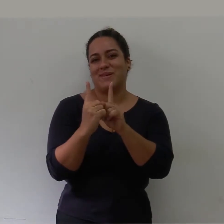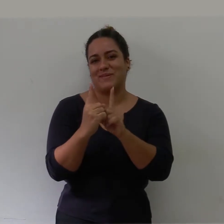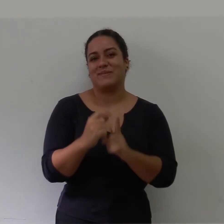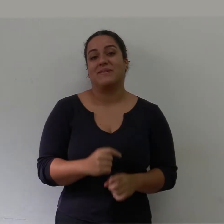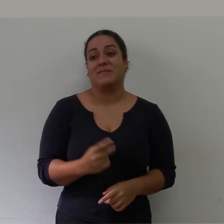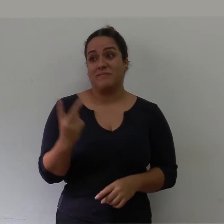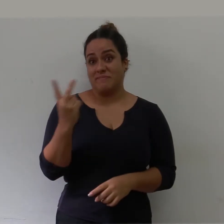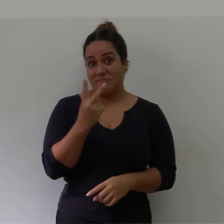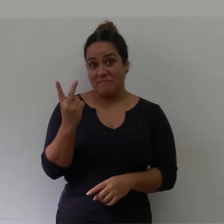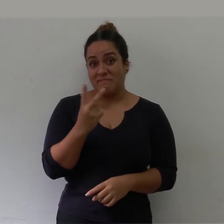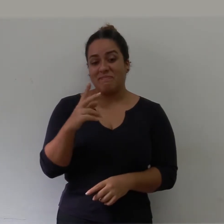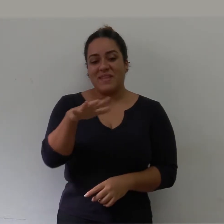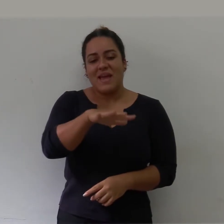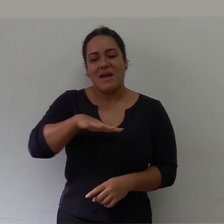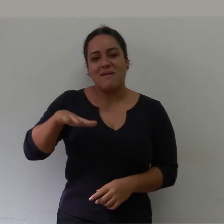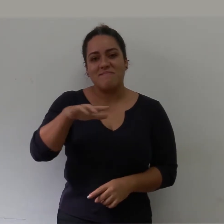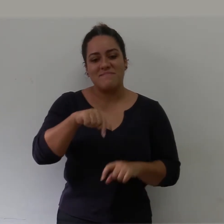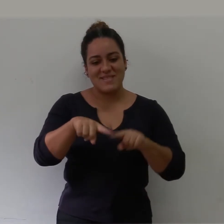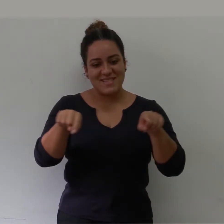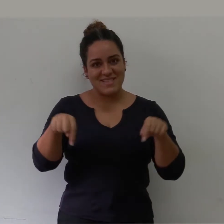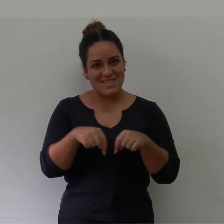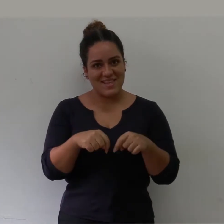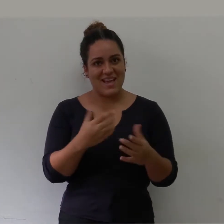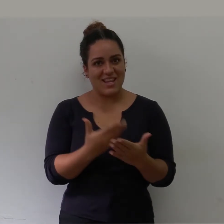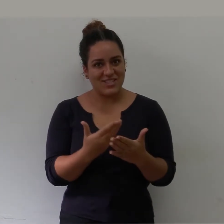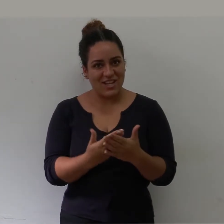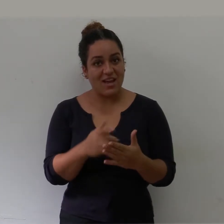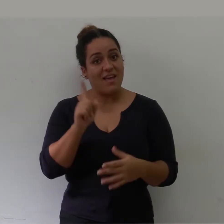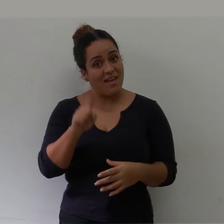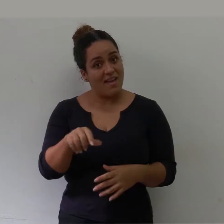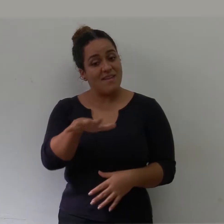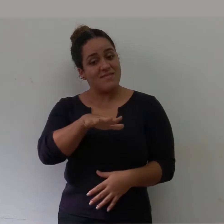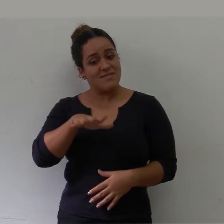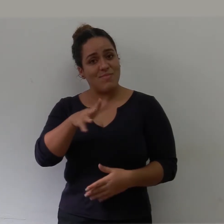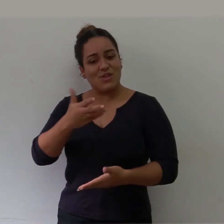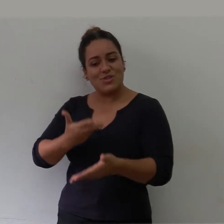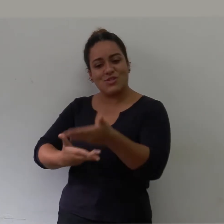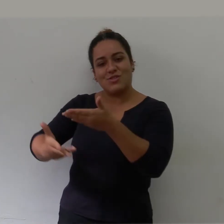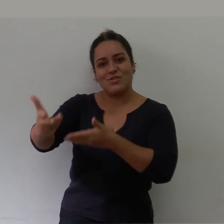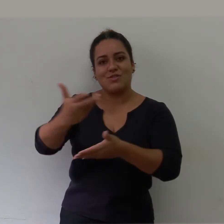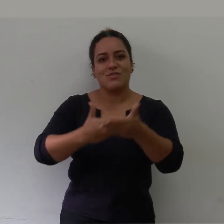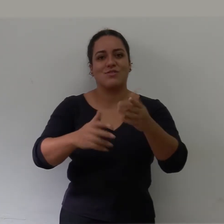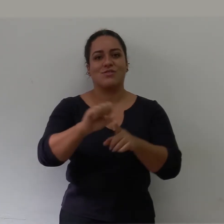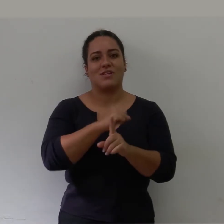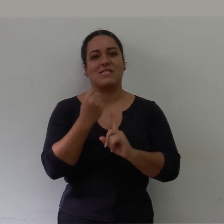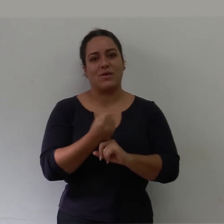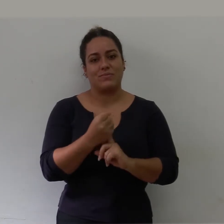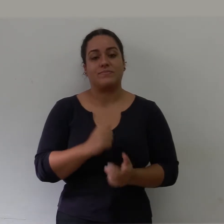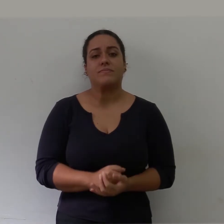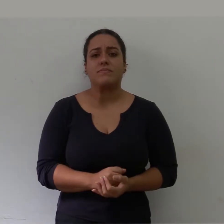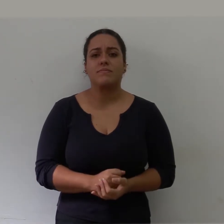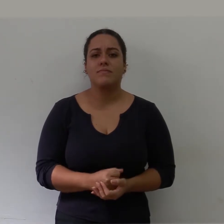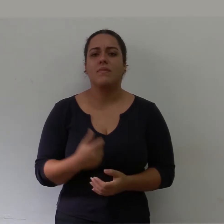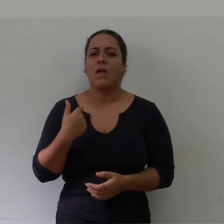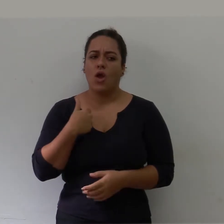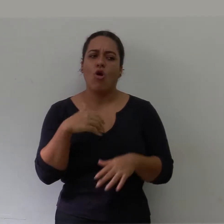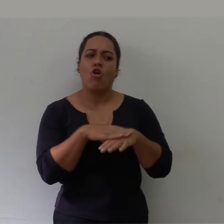pessoas, tornando o ambiente de sala de aula um espaço de sociabilidade. Eu converso com